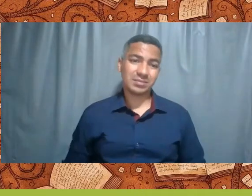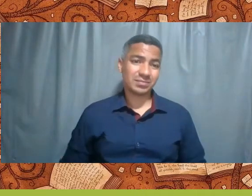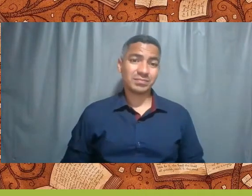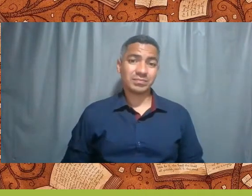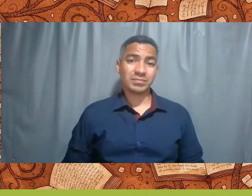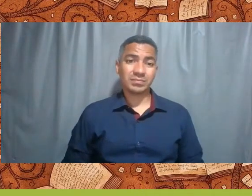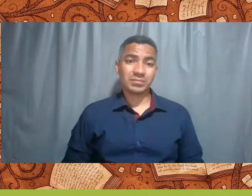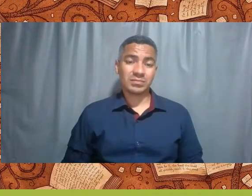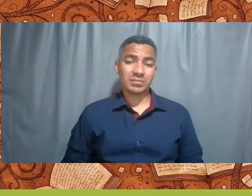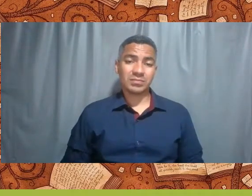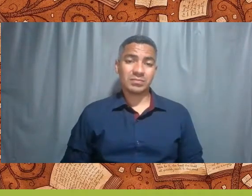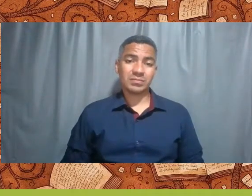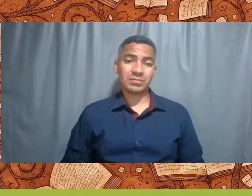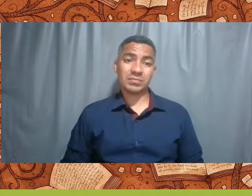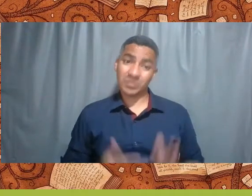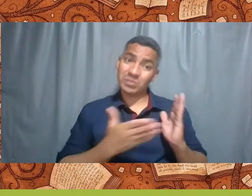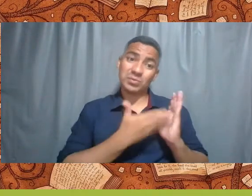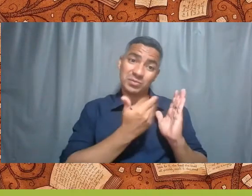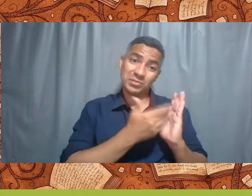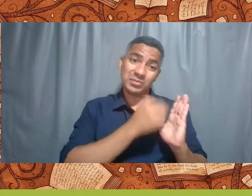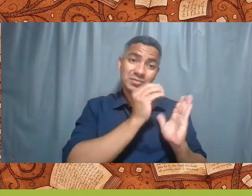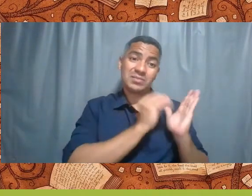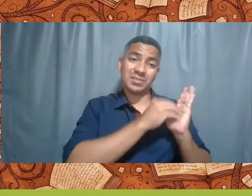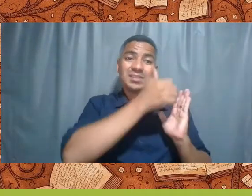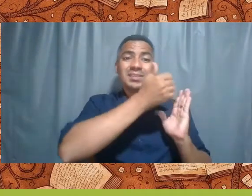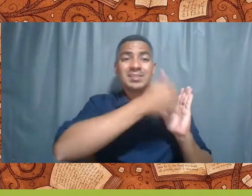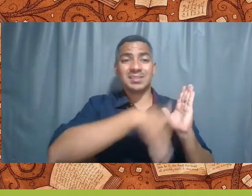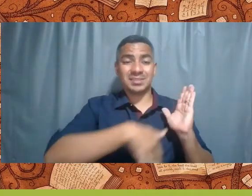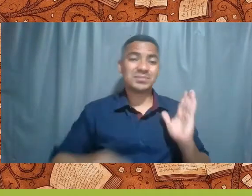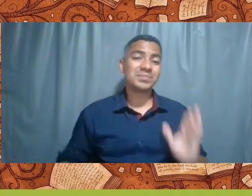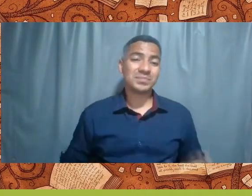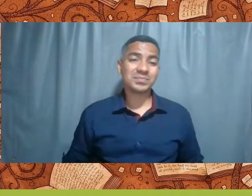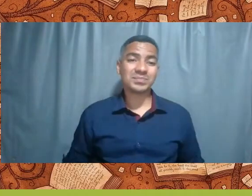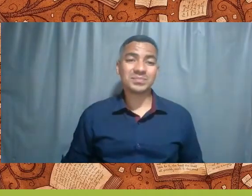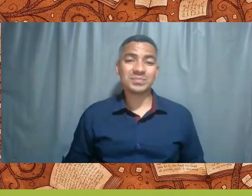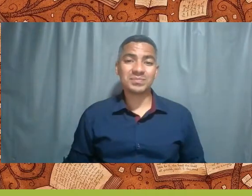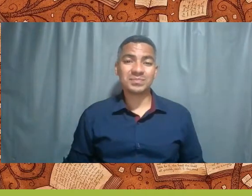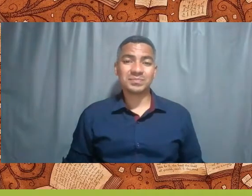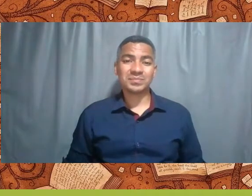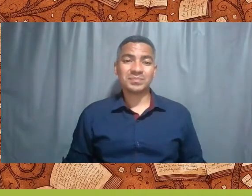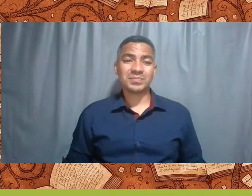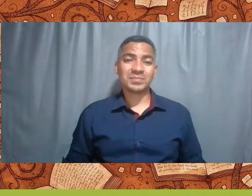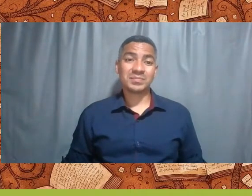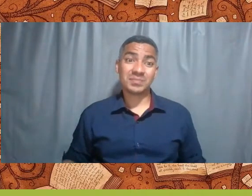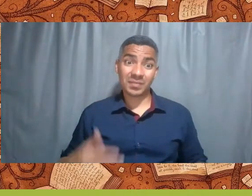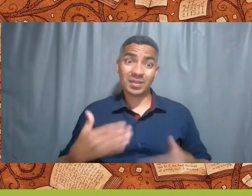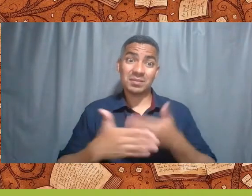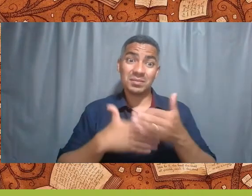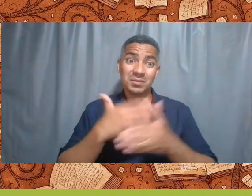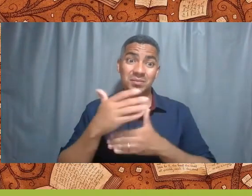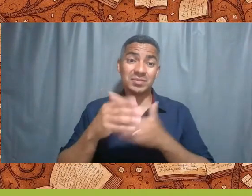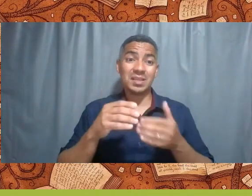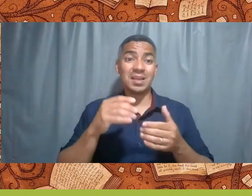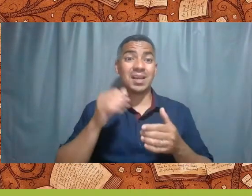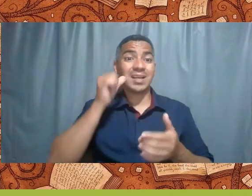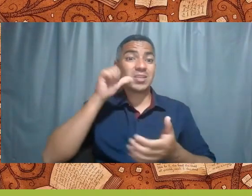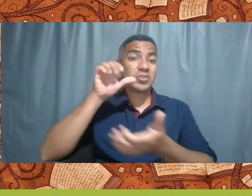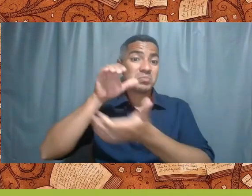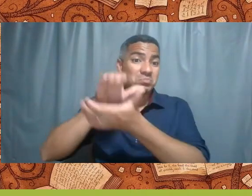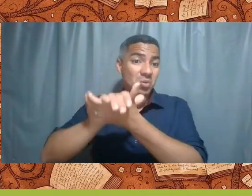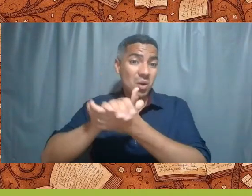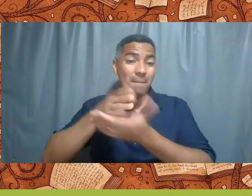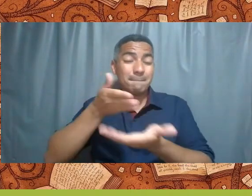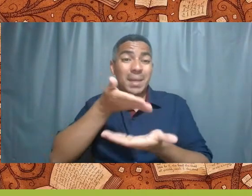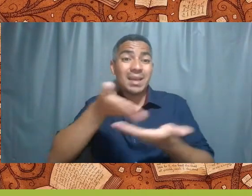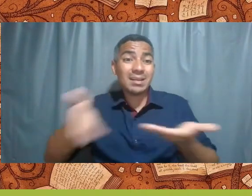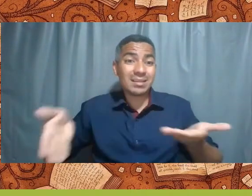né? Onde ela perdeu outras valências que ela possuía. Né? Quer dizer, então,